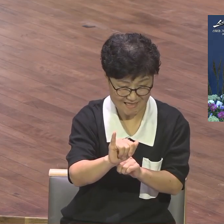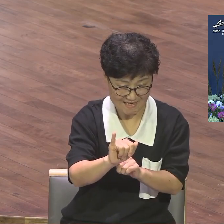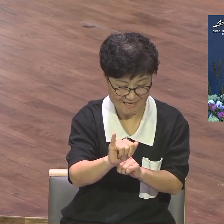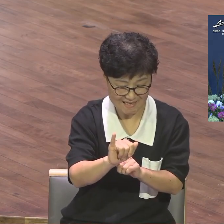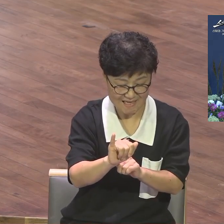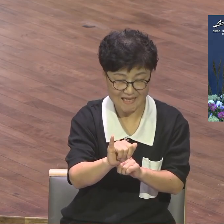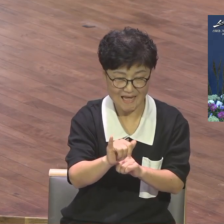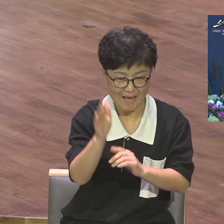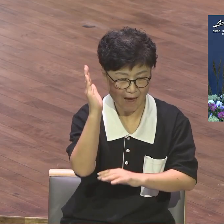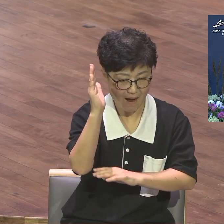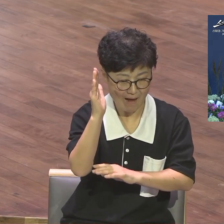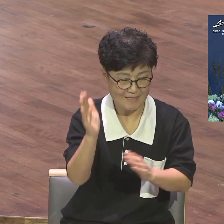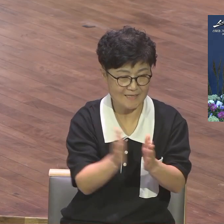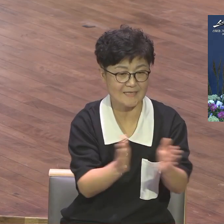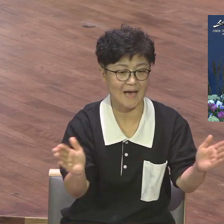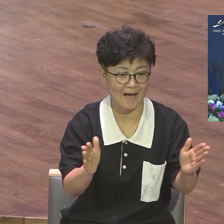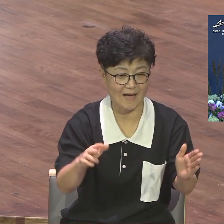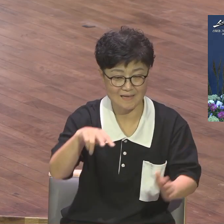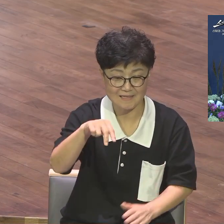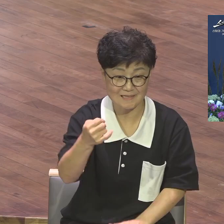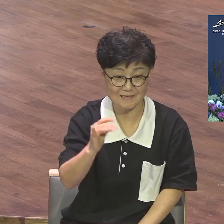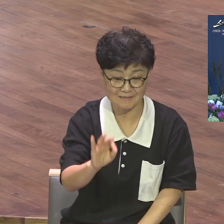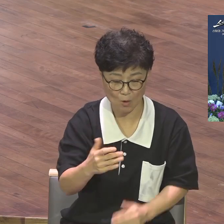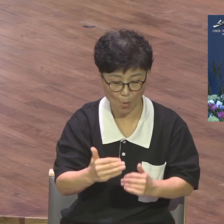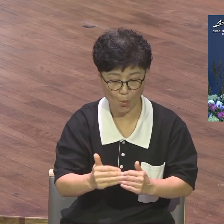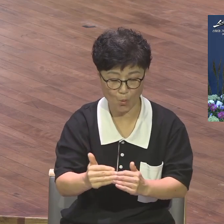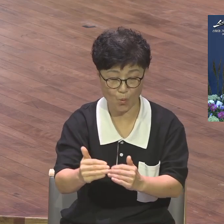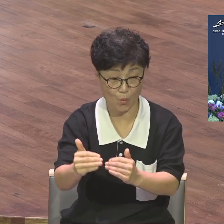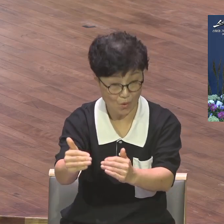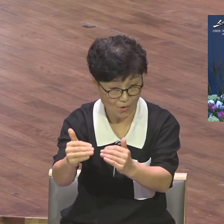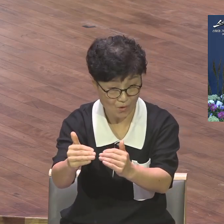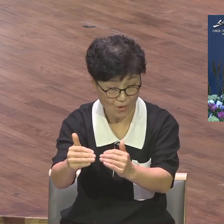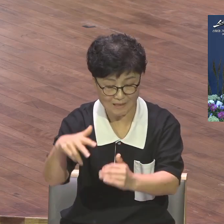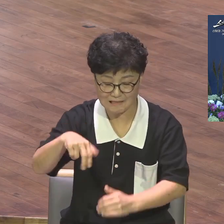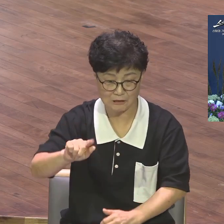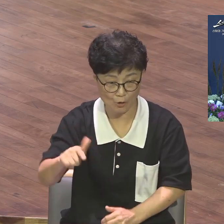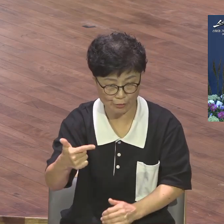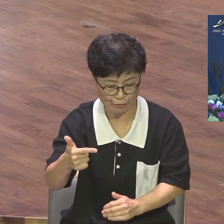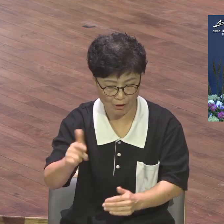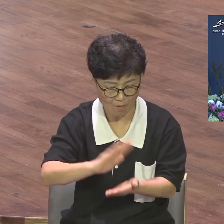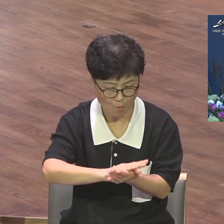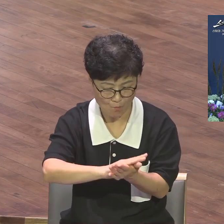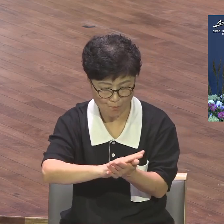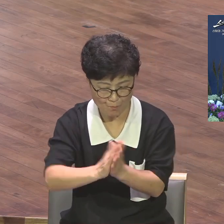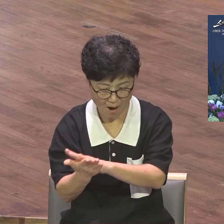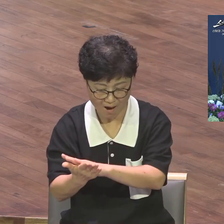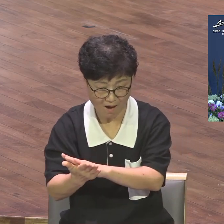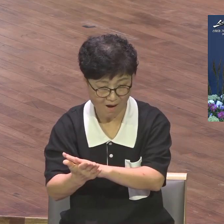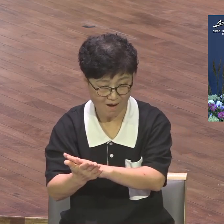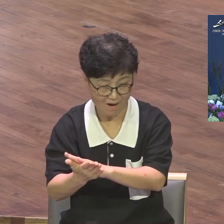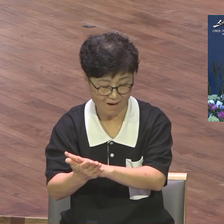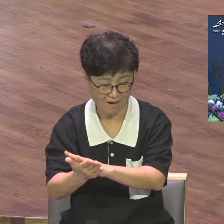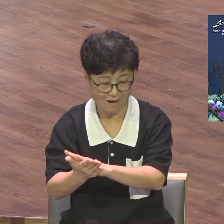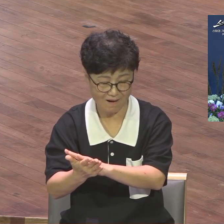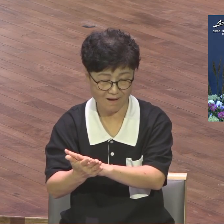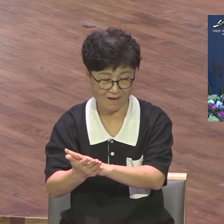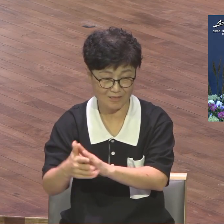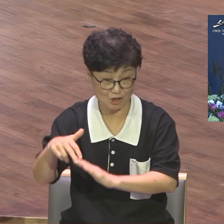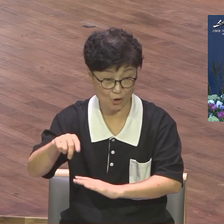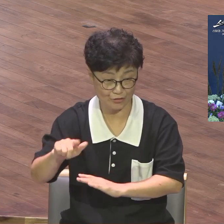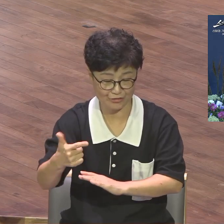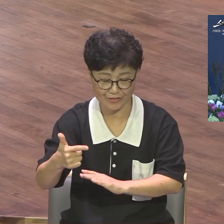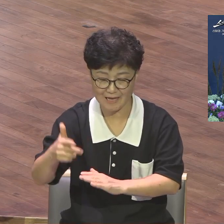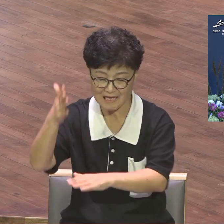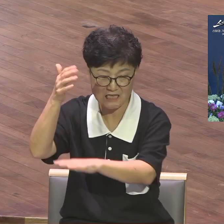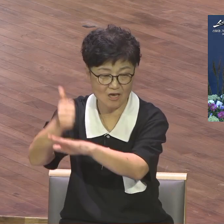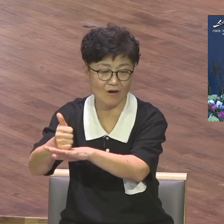같습니다. 첫머리죠. 승, 전개되어지는 부분, 전은 뭔가 이제 전환이 되어지는 포인트가 있습니다. 마지막으로